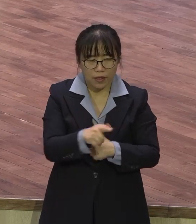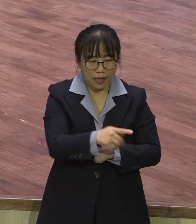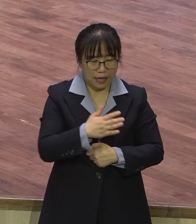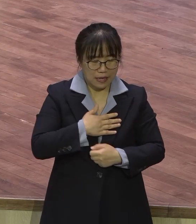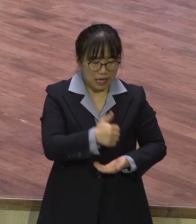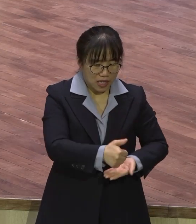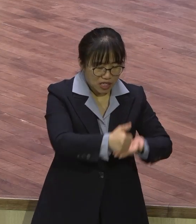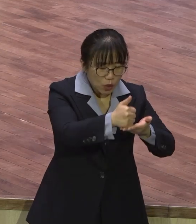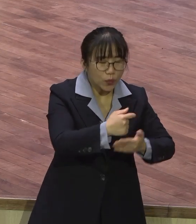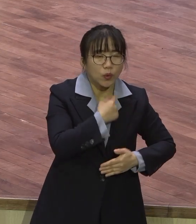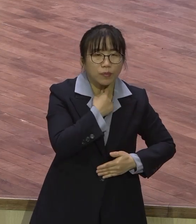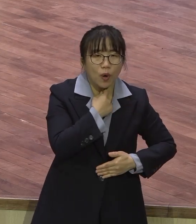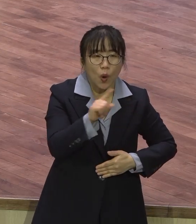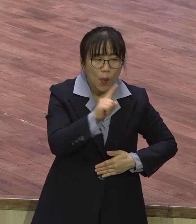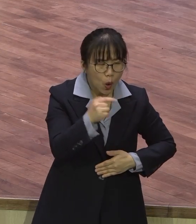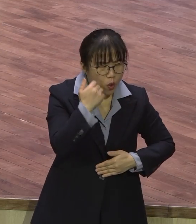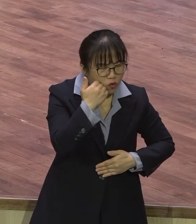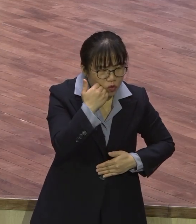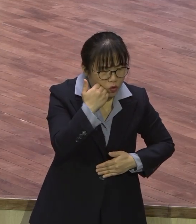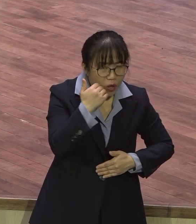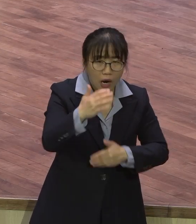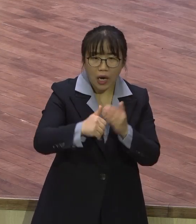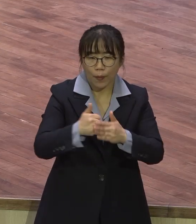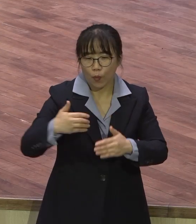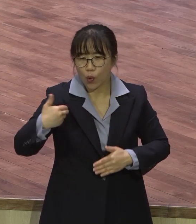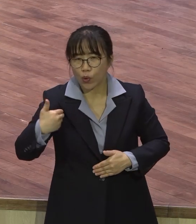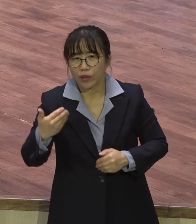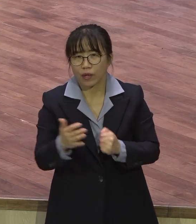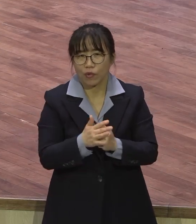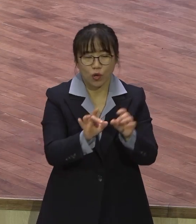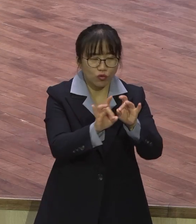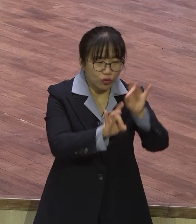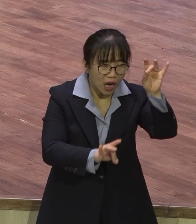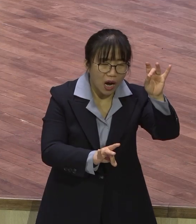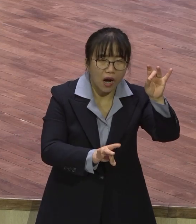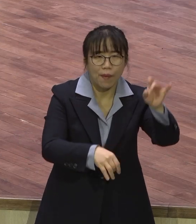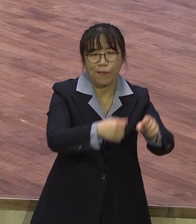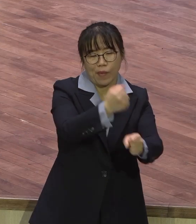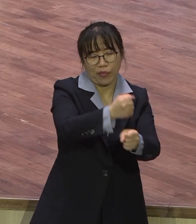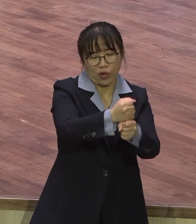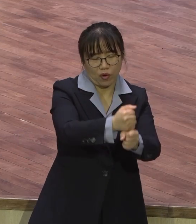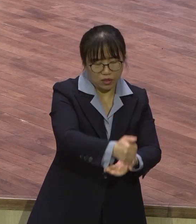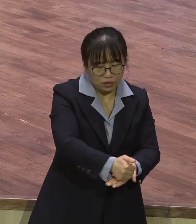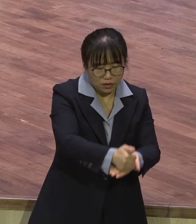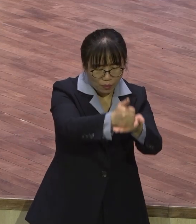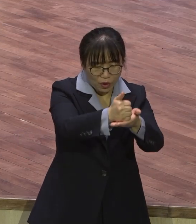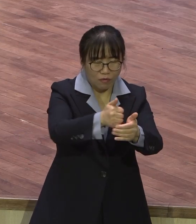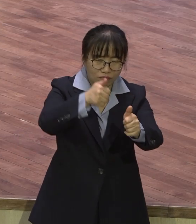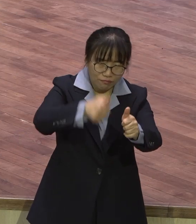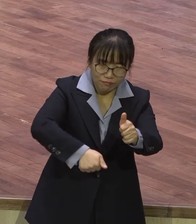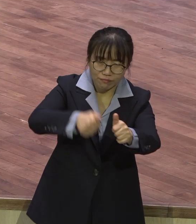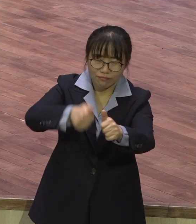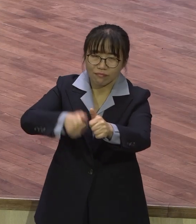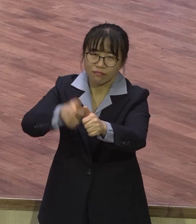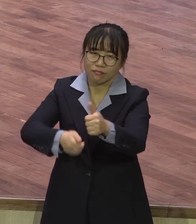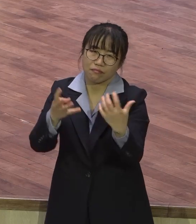돼요 섬겨 돼 있어요 그러니까 하나님을 자기들이 만드는 거예요 뭔가를 이 장조주 하나님 못 만나니까